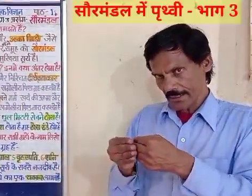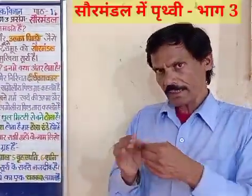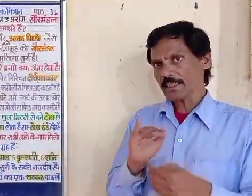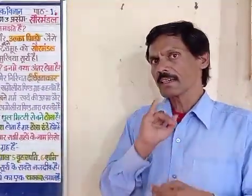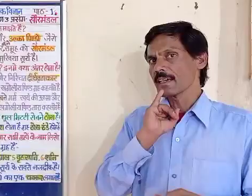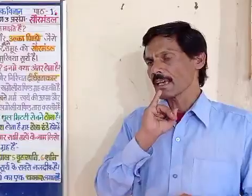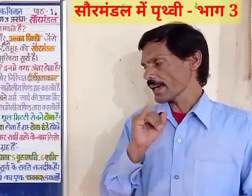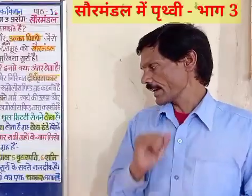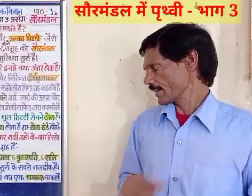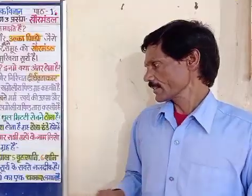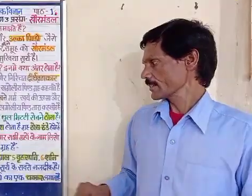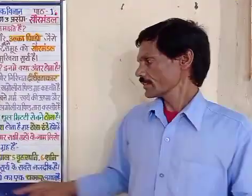नजदीक है।